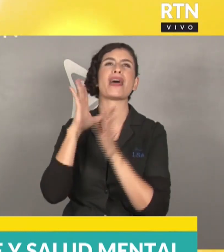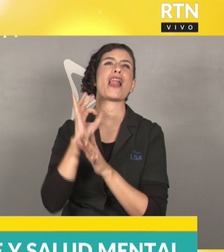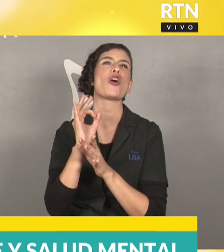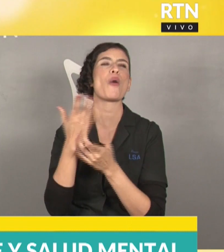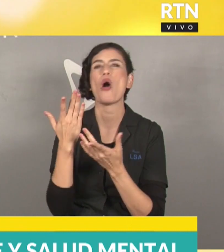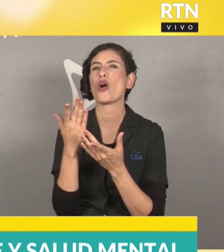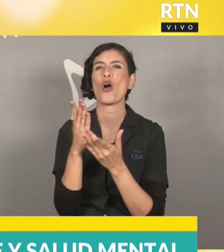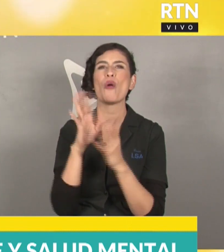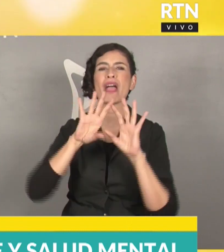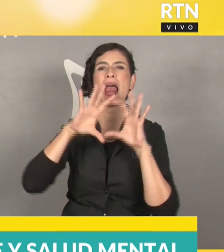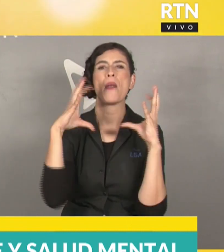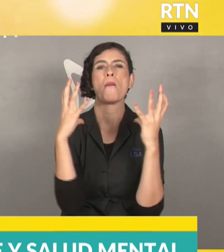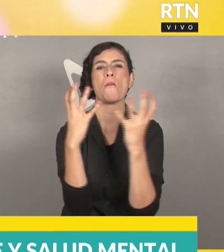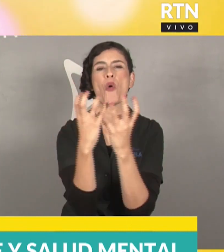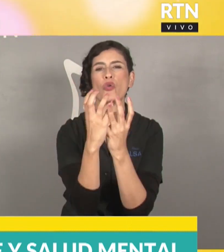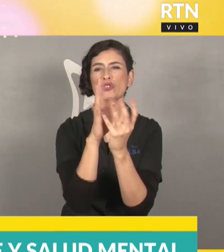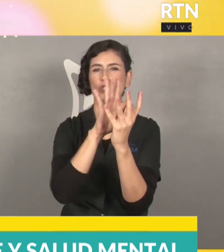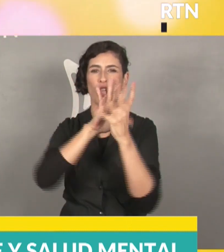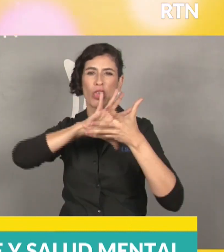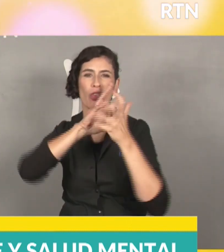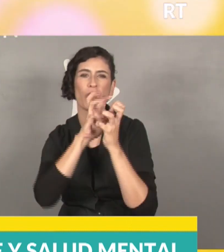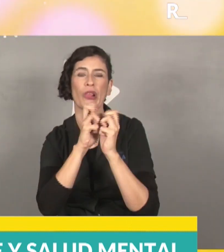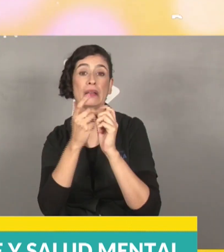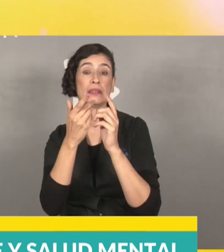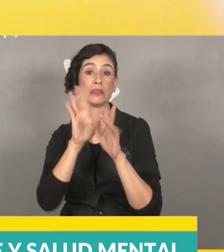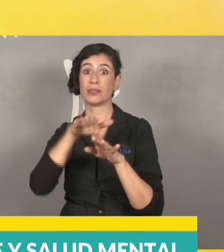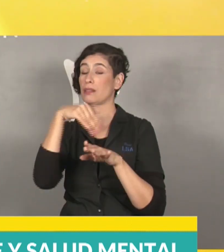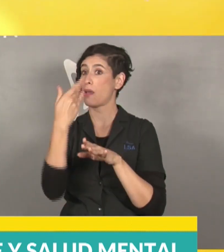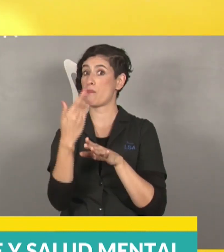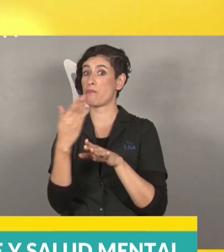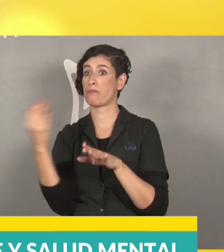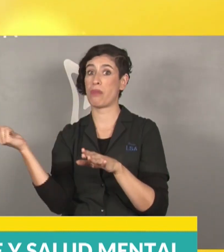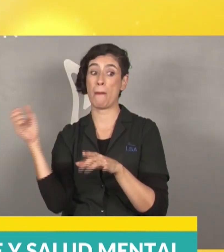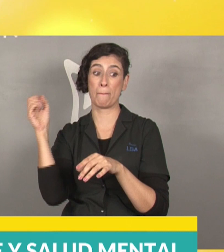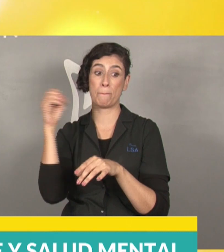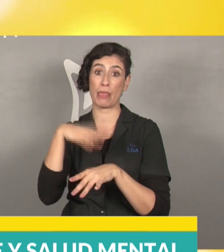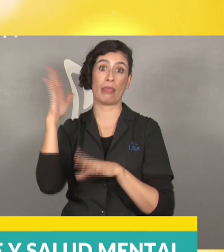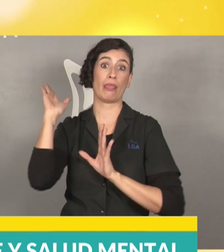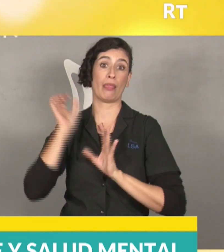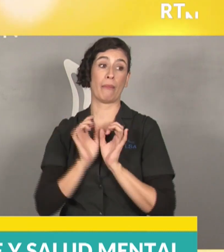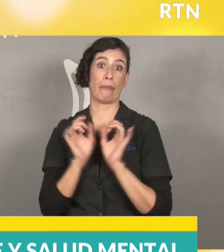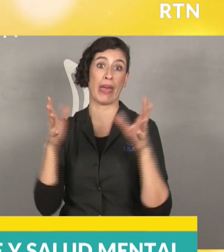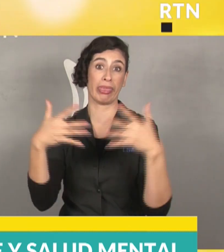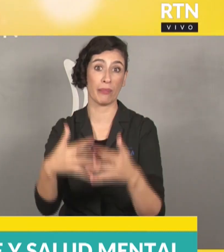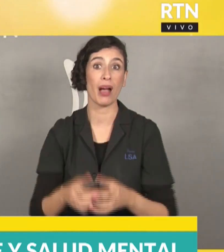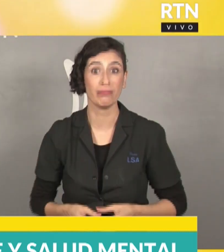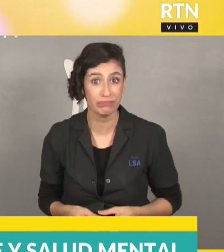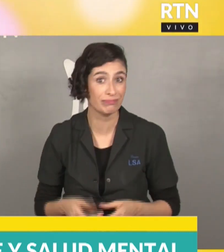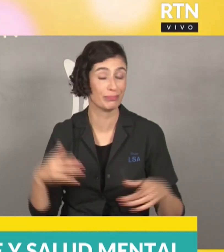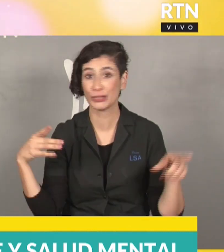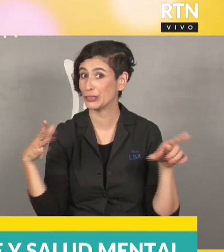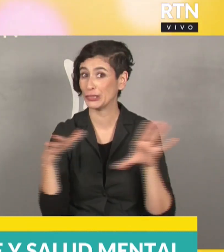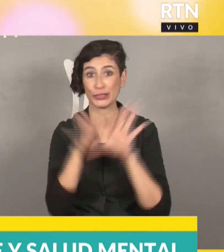repente, marzo del 2019, llegó el fin del mundo. Bien. Literalmente. Sí, literalmente. ¿No? Entonces la dejamos en